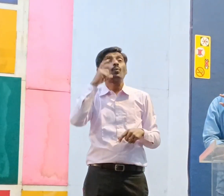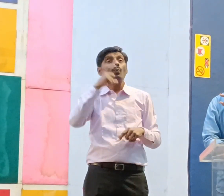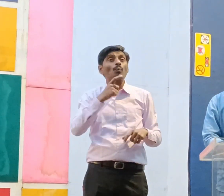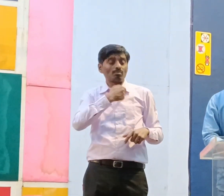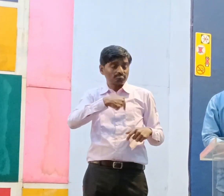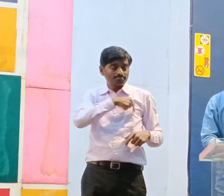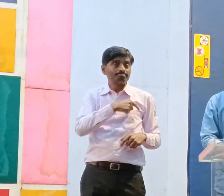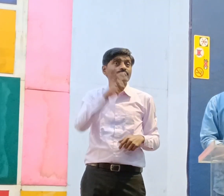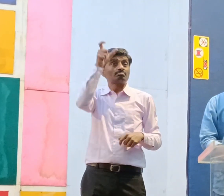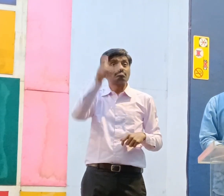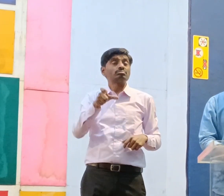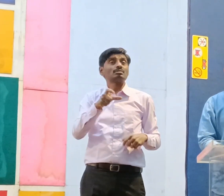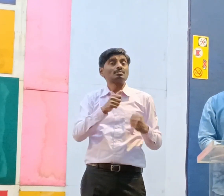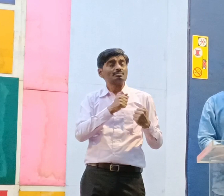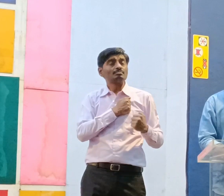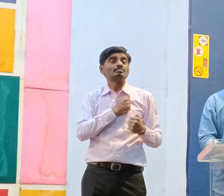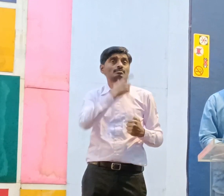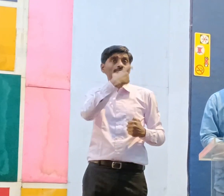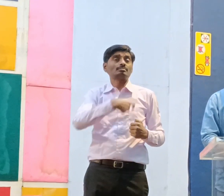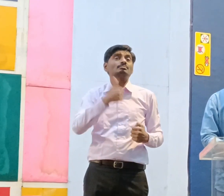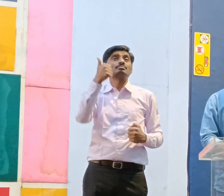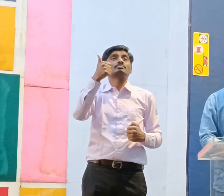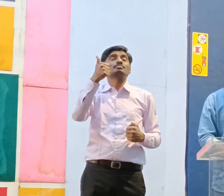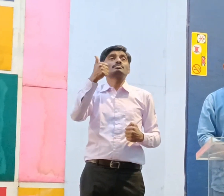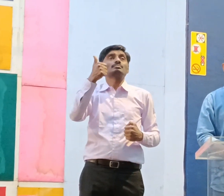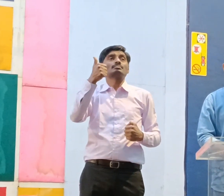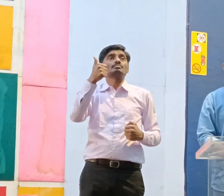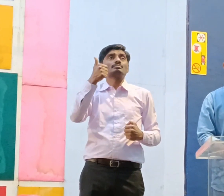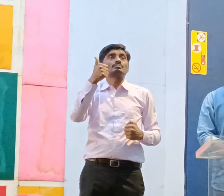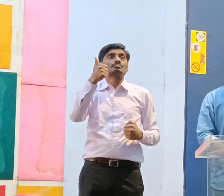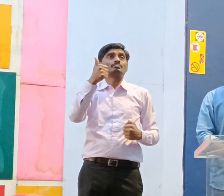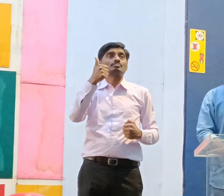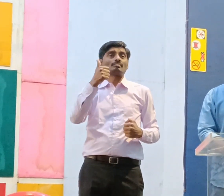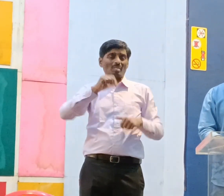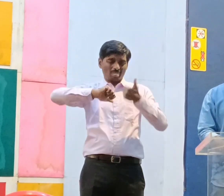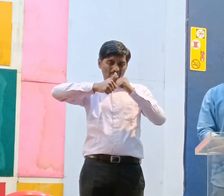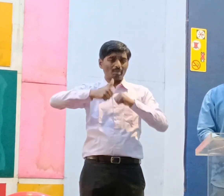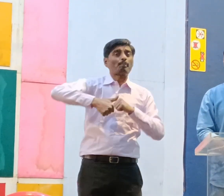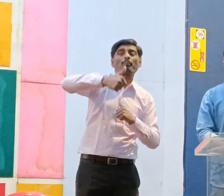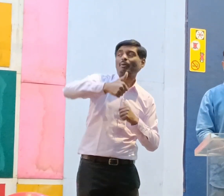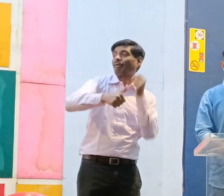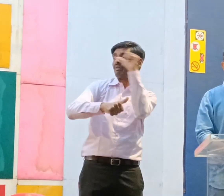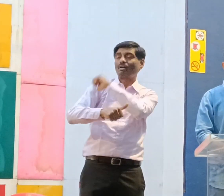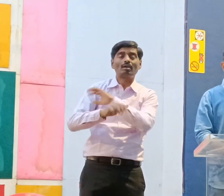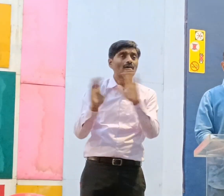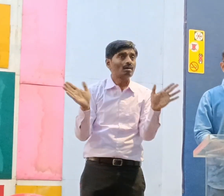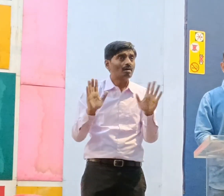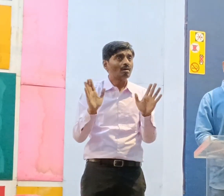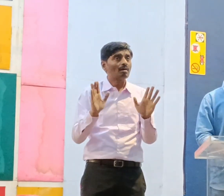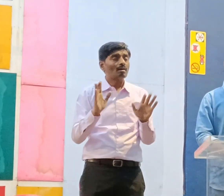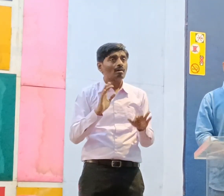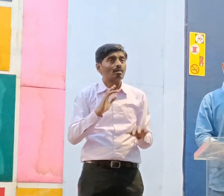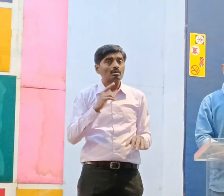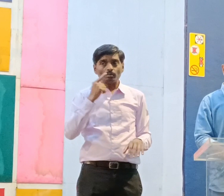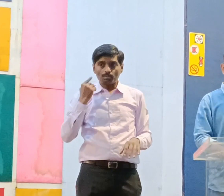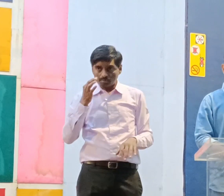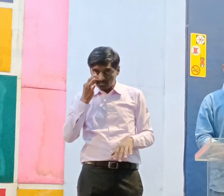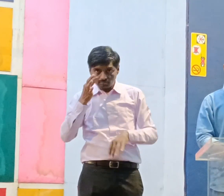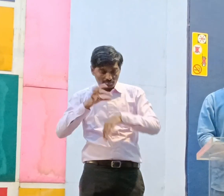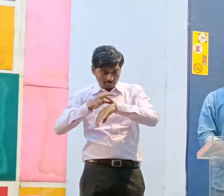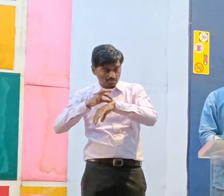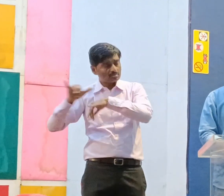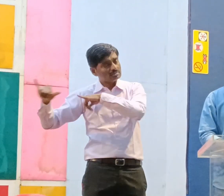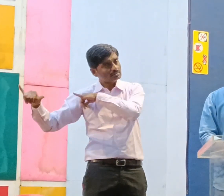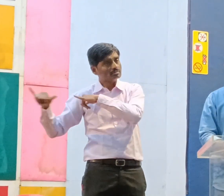હ્યુમનિટી, કે ચાલો આપણે માનવતાને ઉજવીએ, એમે વર્ષો પહેલા પેરા ઓલિમ્પિક જે હોય ને એની અપંગ